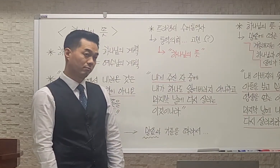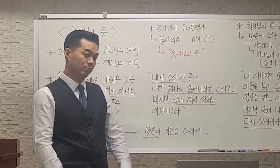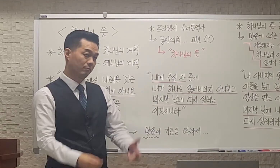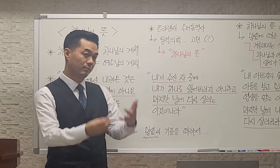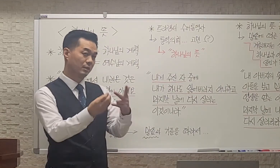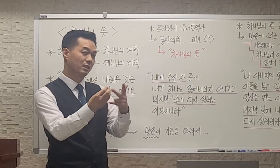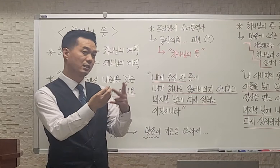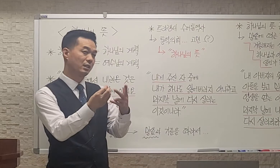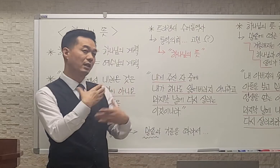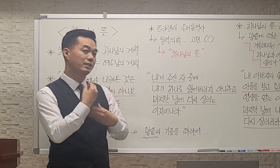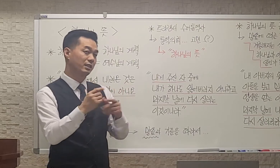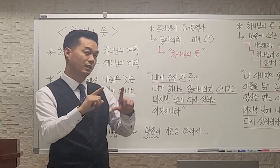제 7일 안식일.